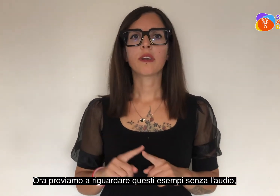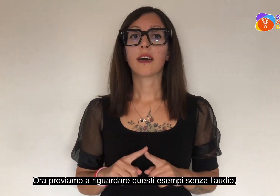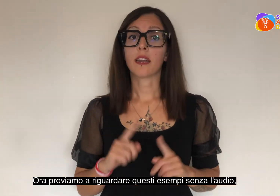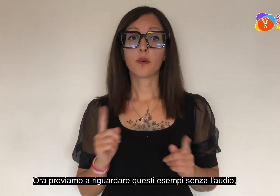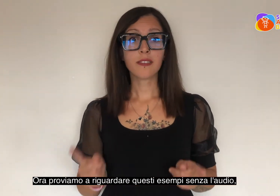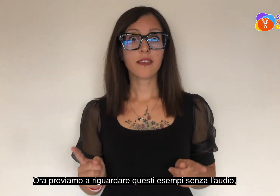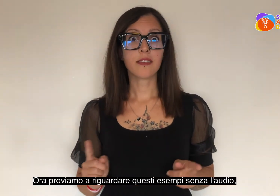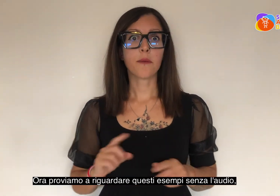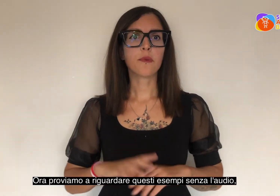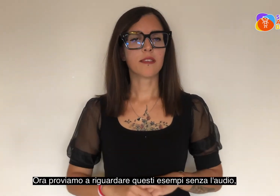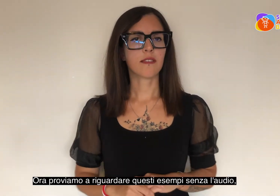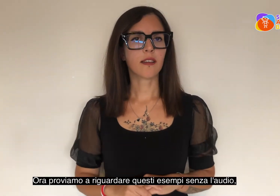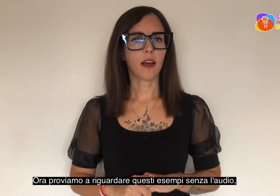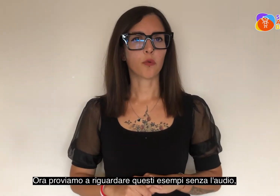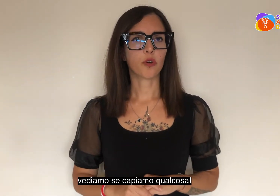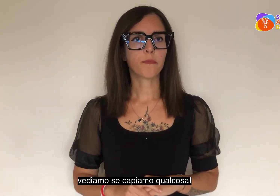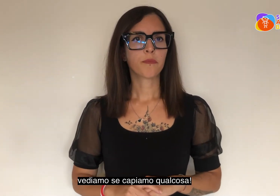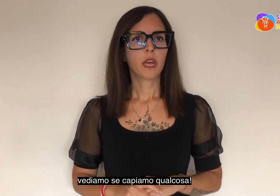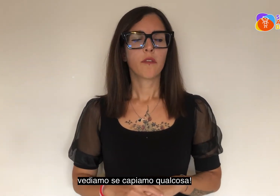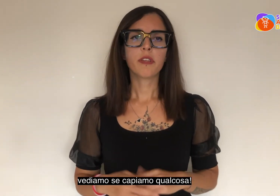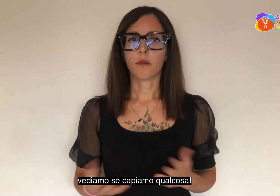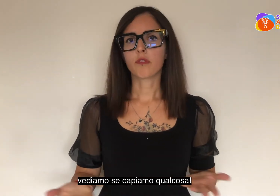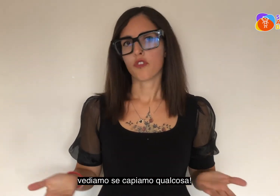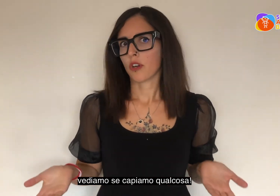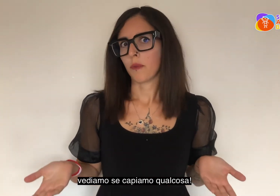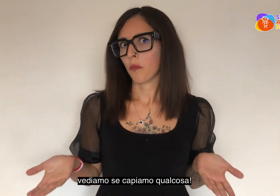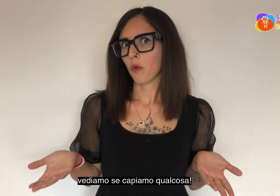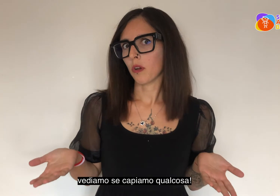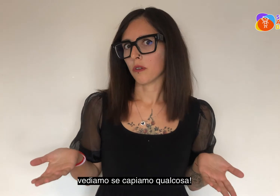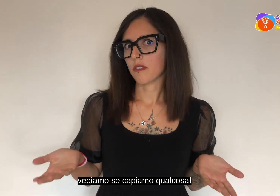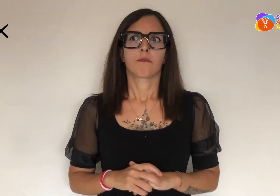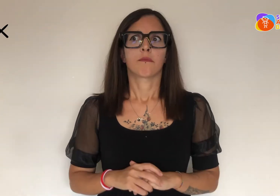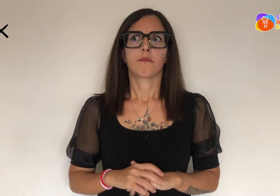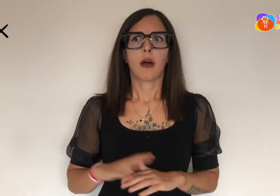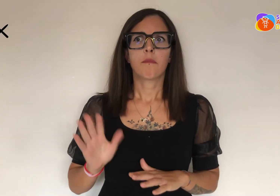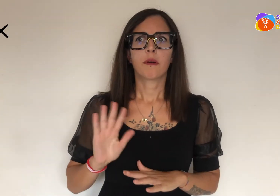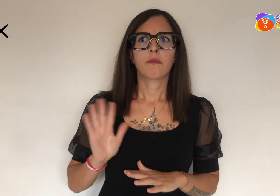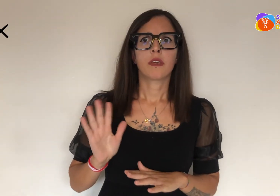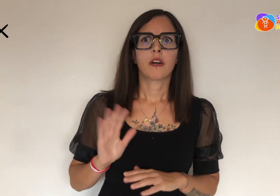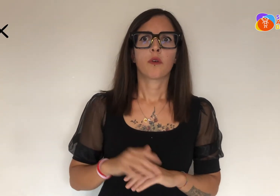riguardare questi esempi senza l'audio. Vediamo se ci capiamo qualcosa.